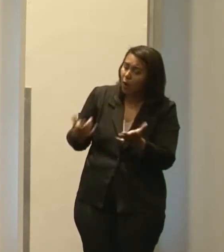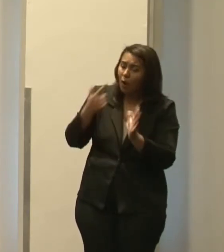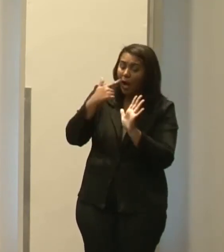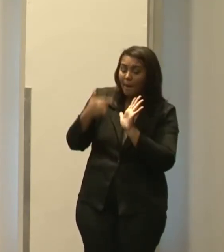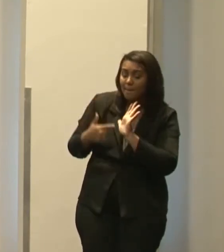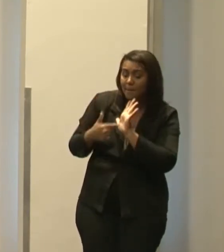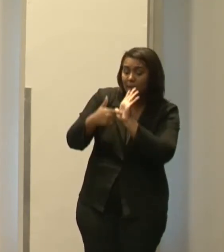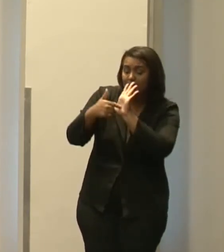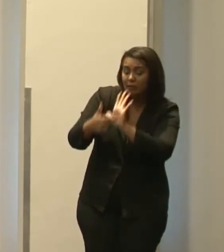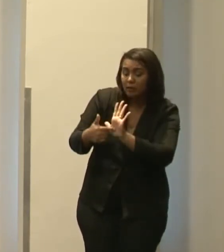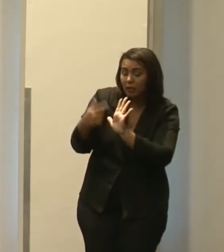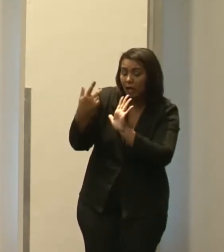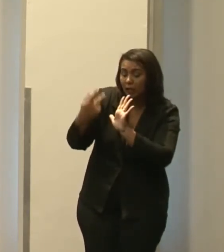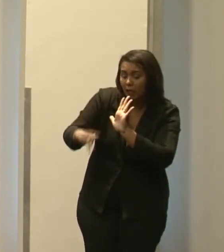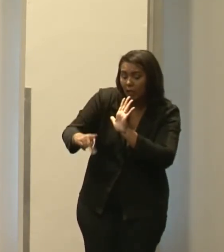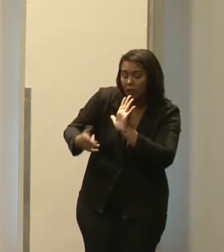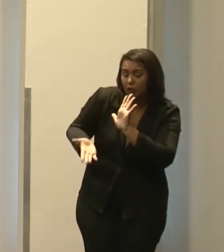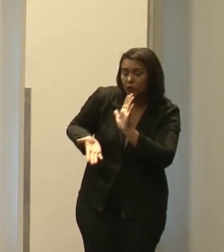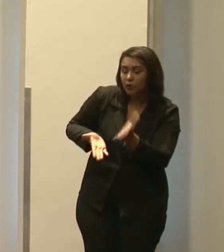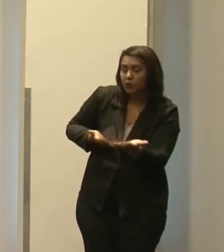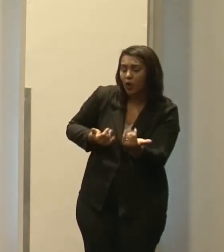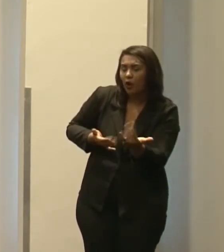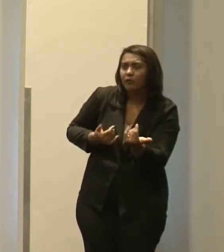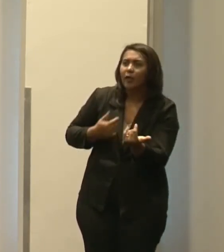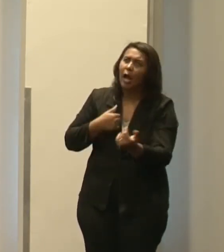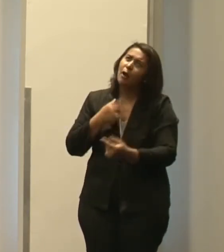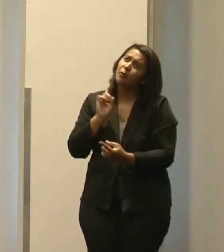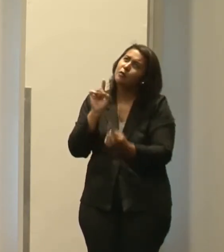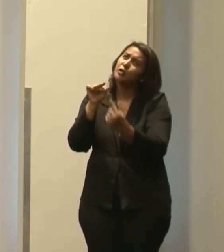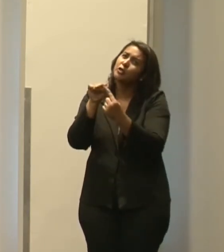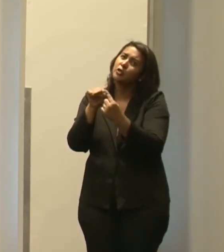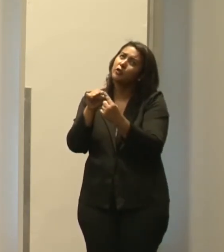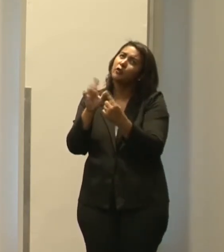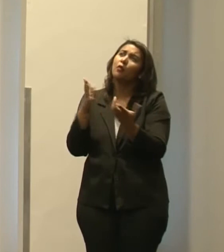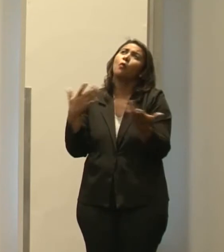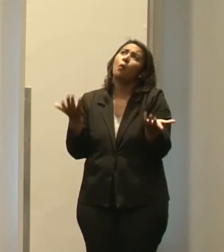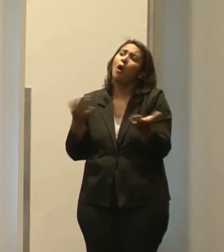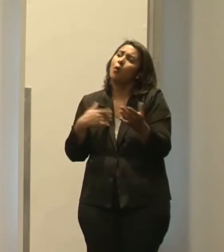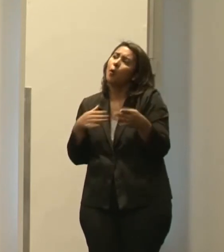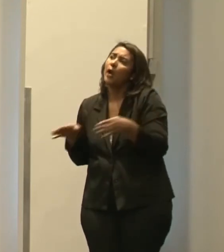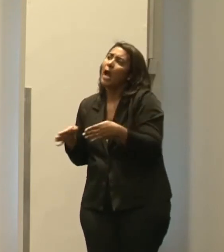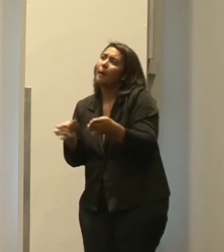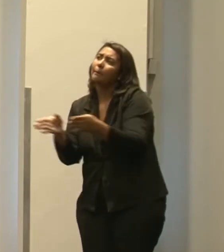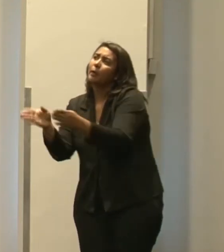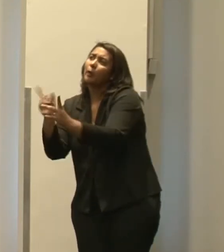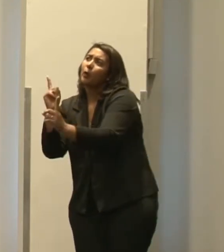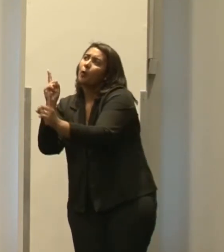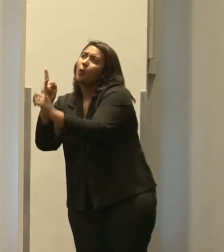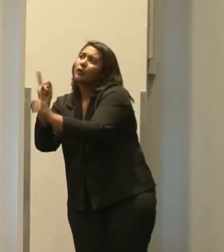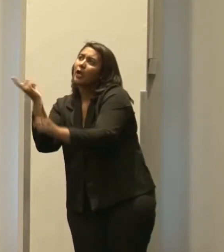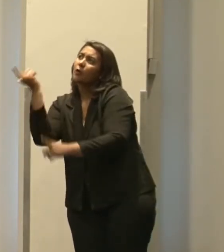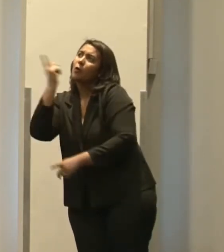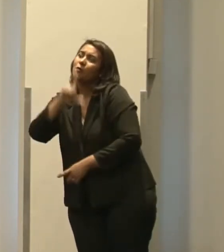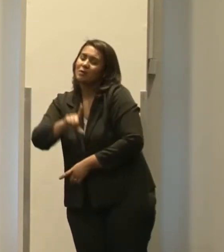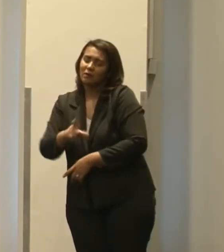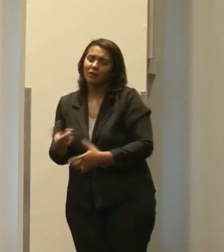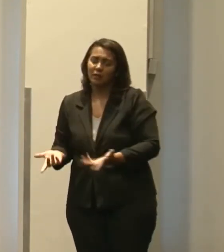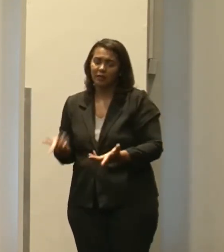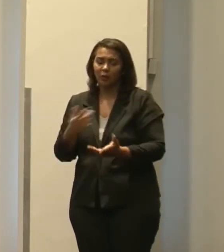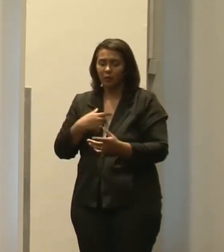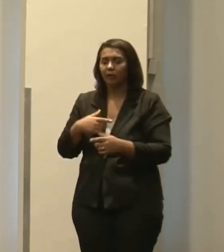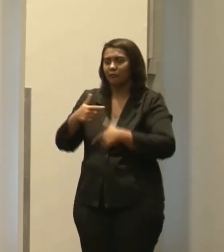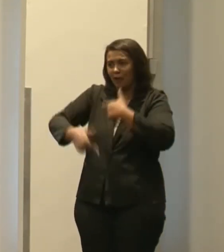apresentar para ele, para que ele possa, então, eu tenho um objetivo e qual é o caminho que eu sigo para alcançar esse objetivo. Então a gente também tem esse trabalho